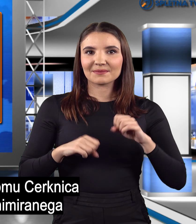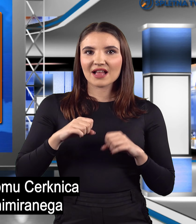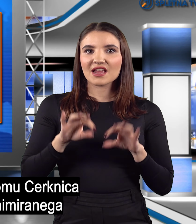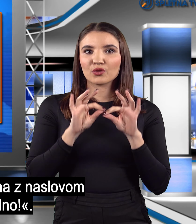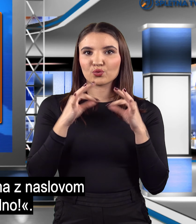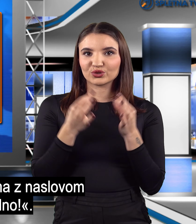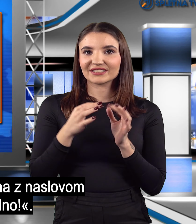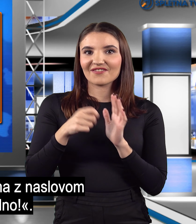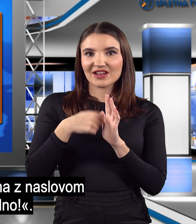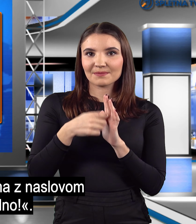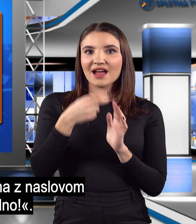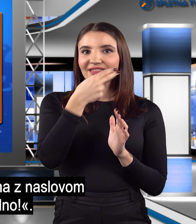z naslovom Na polno.